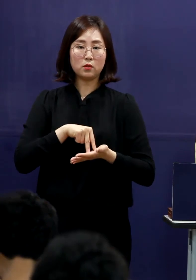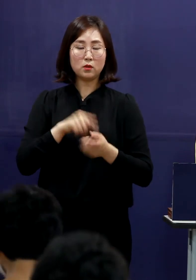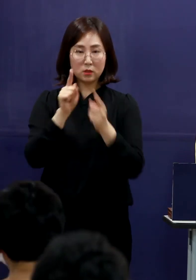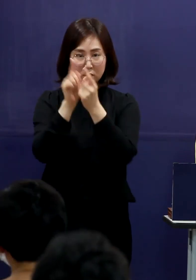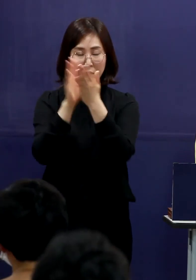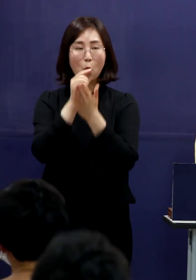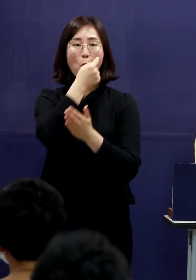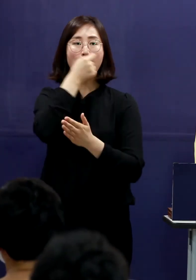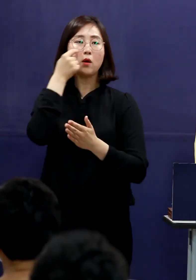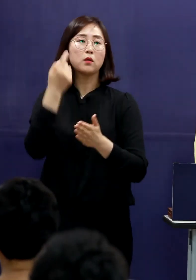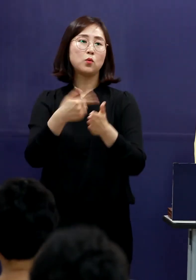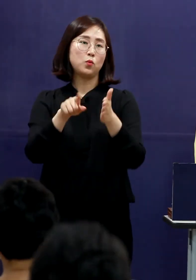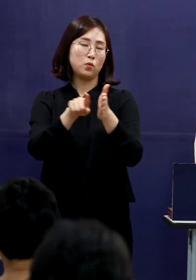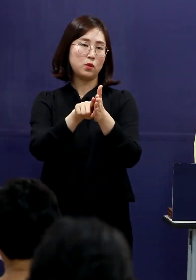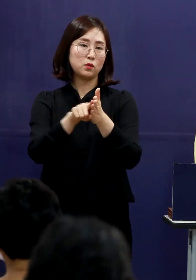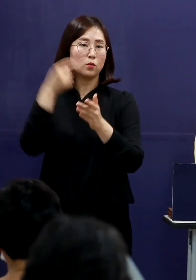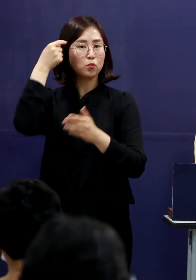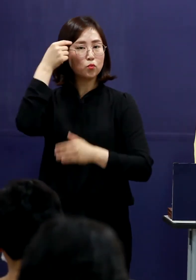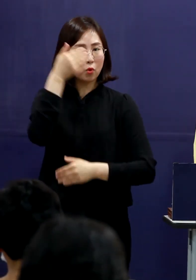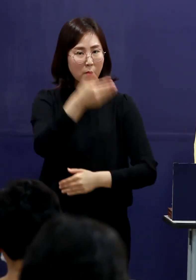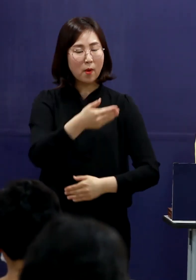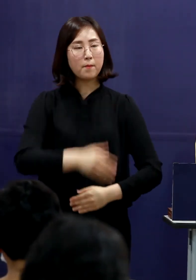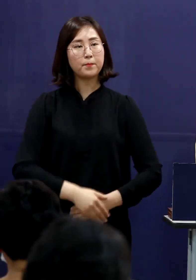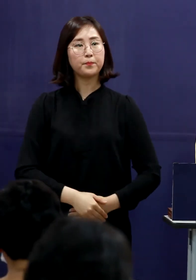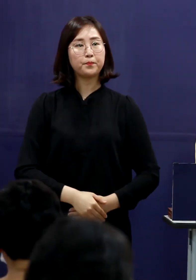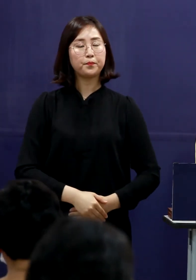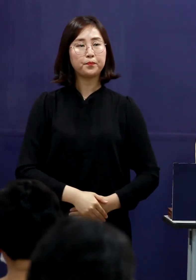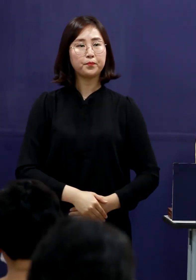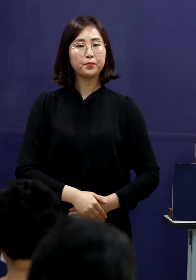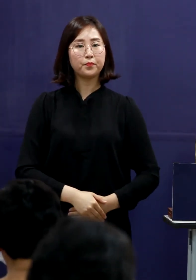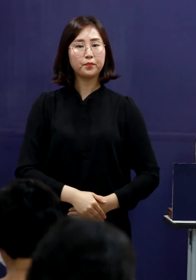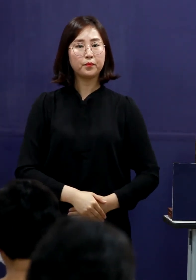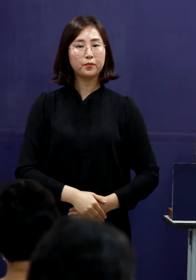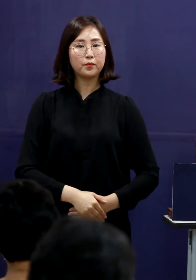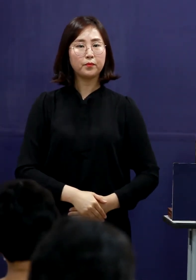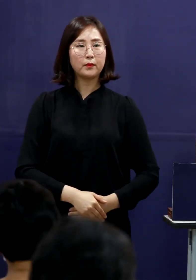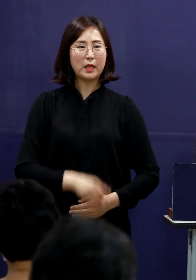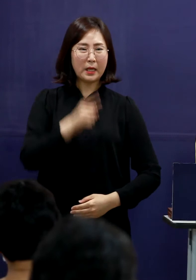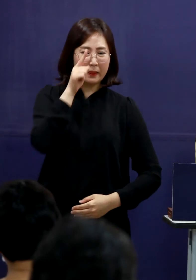생각을 하고요. 저는 양쪽 다 선의에서